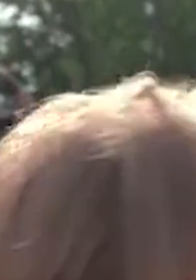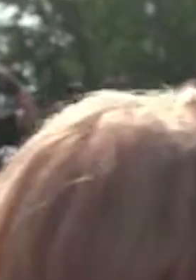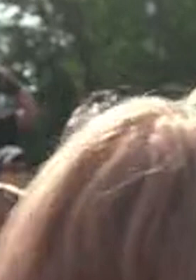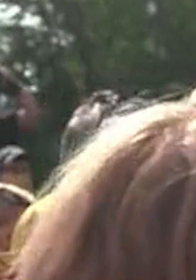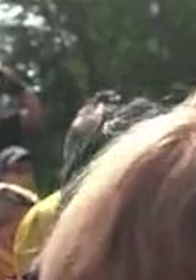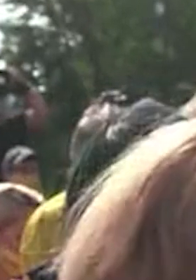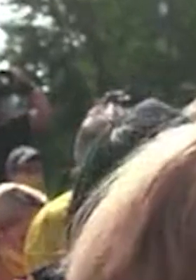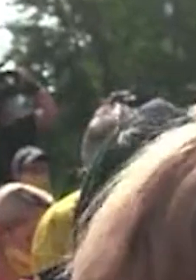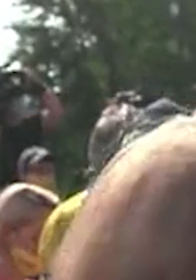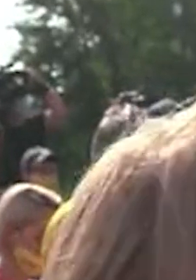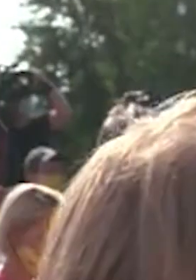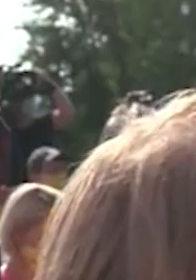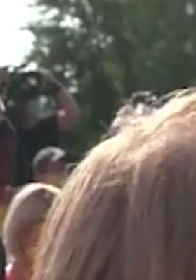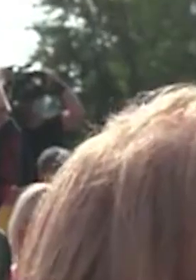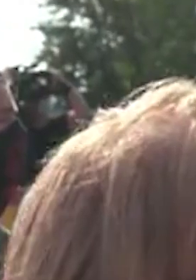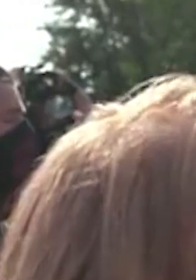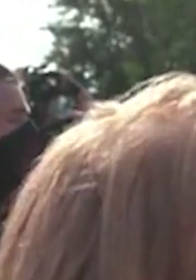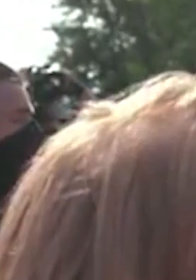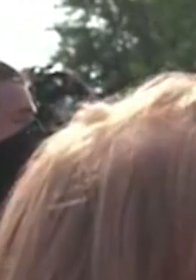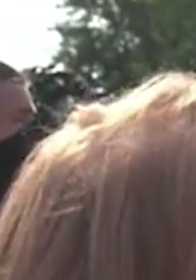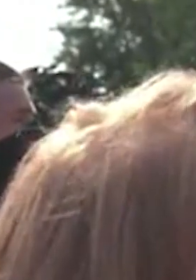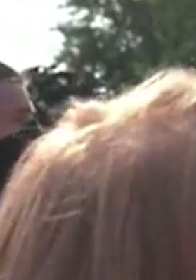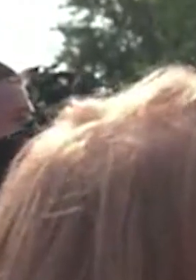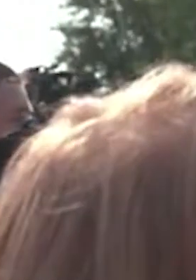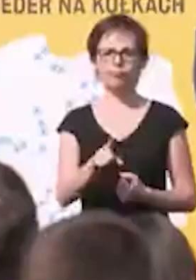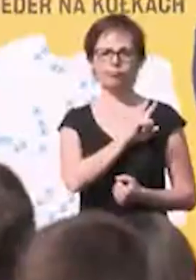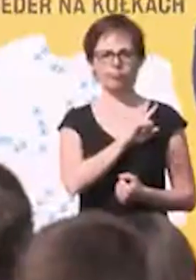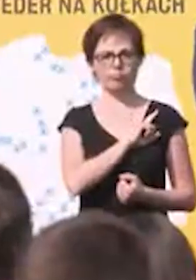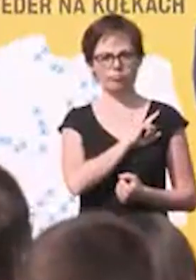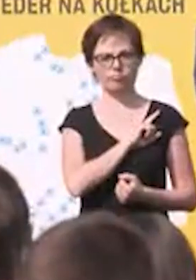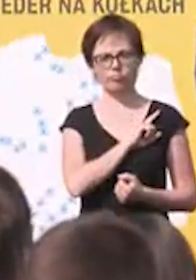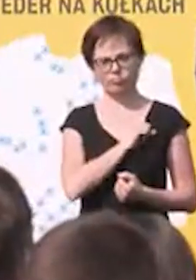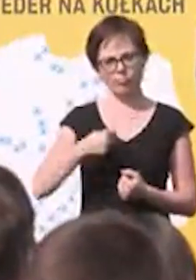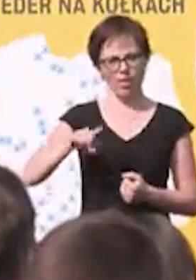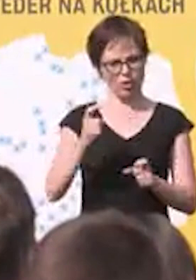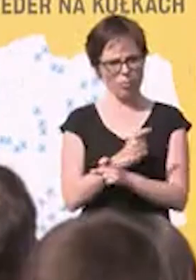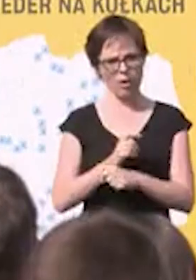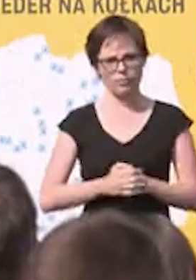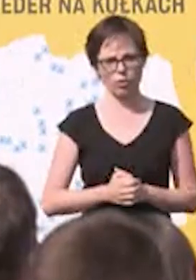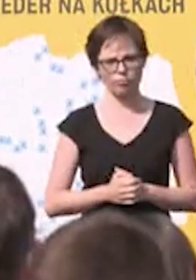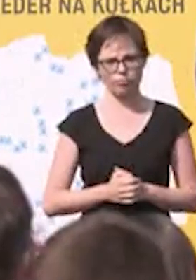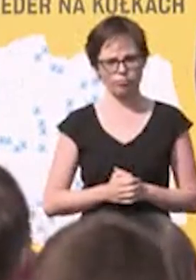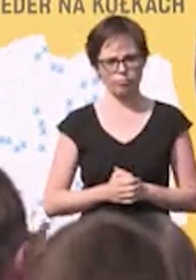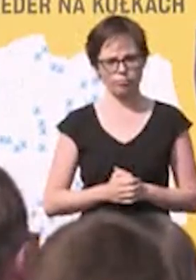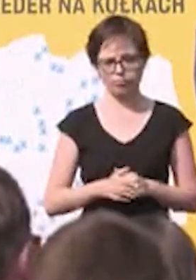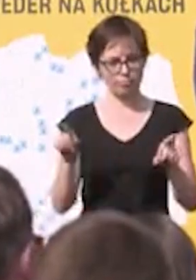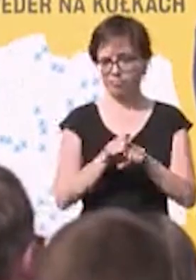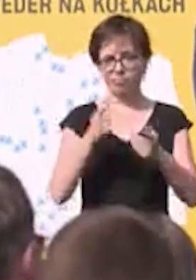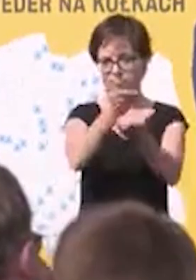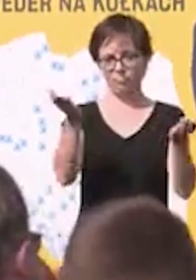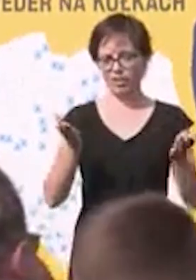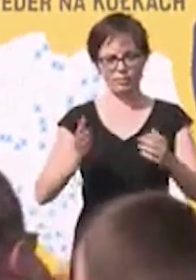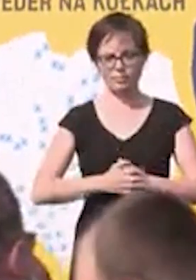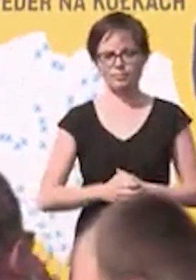Stoję tutaj też przed wami jako osoba, która stała na straży i stoi naszego państwa. Tak jak wy wszyscy.